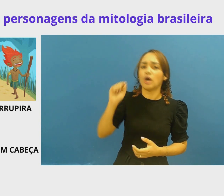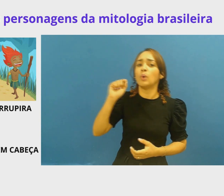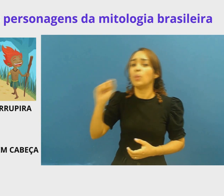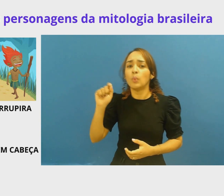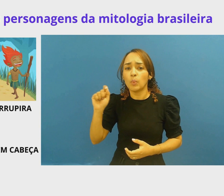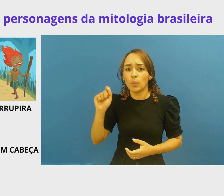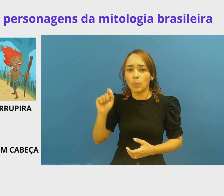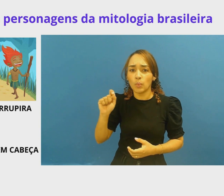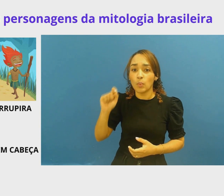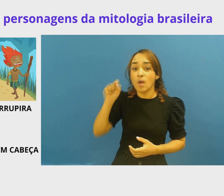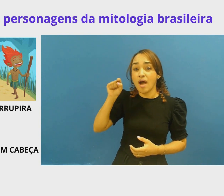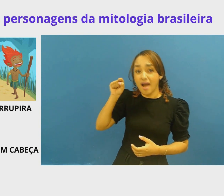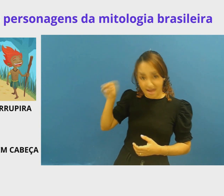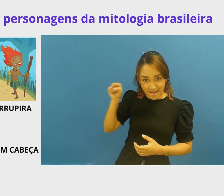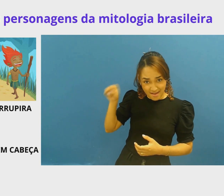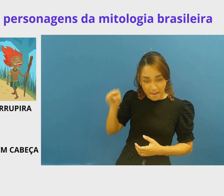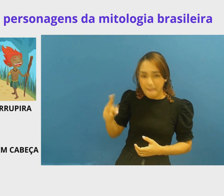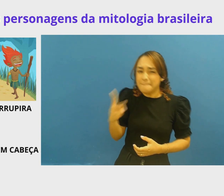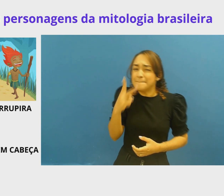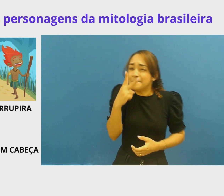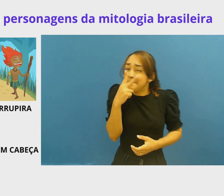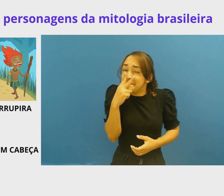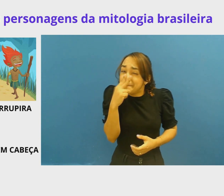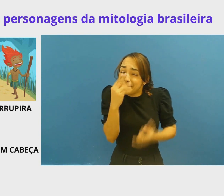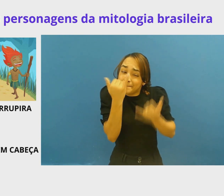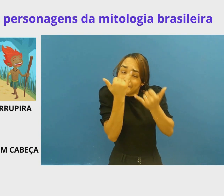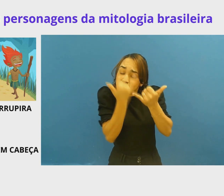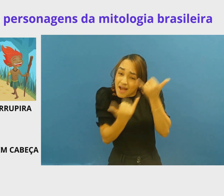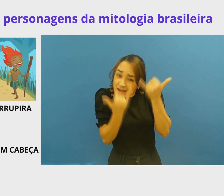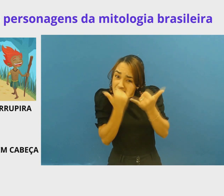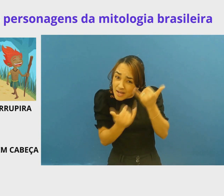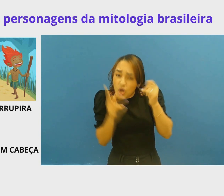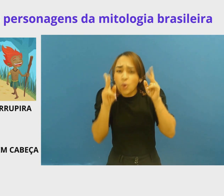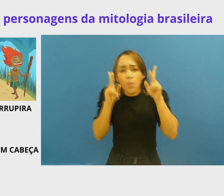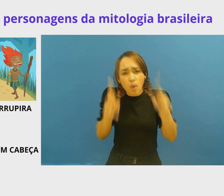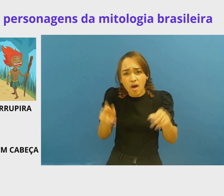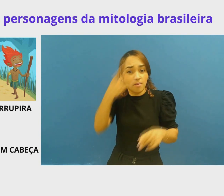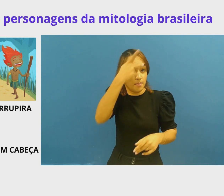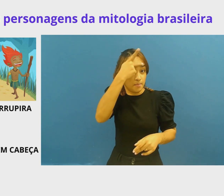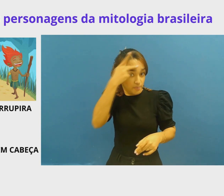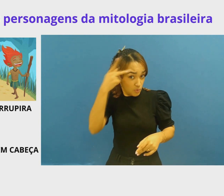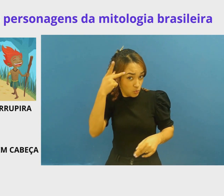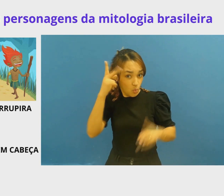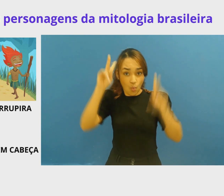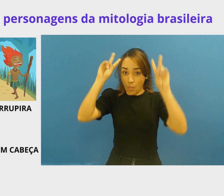O Curupira, ele parece com um ser humano,